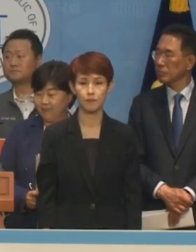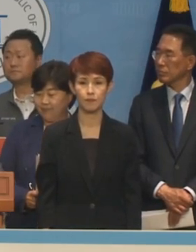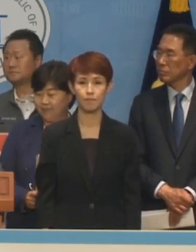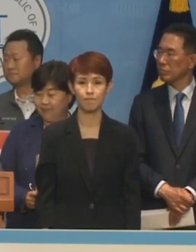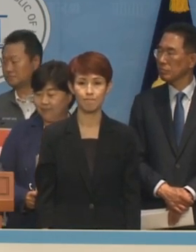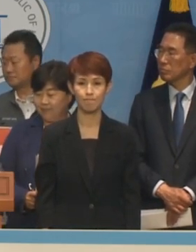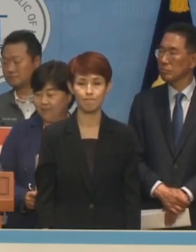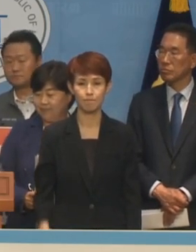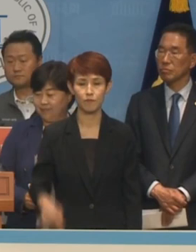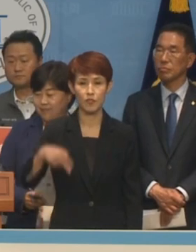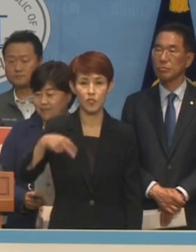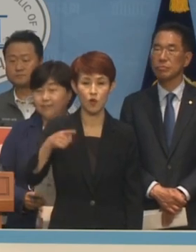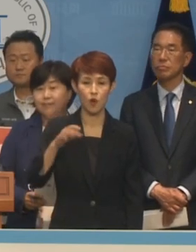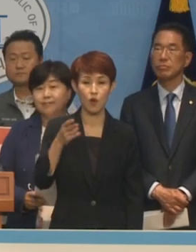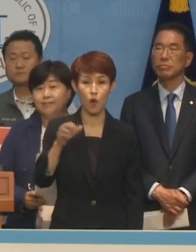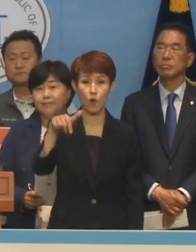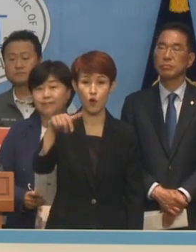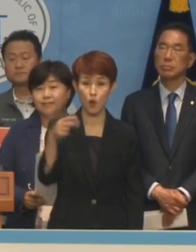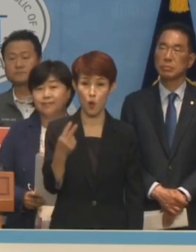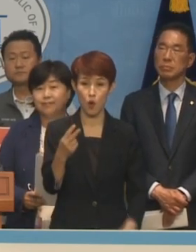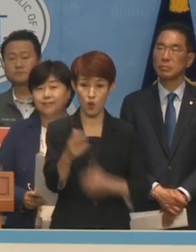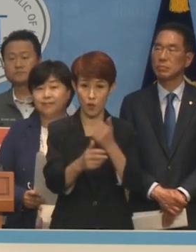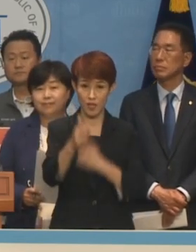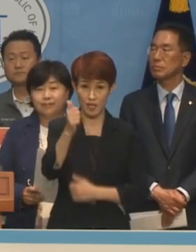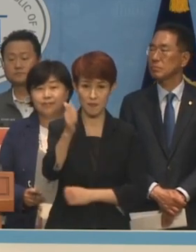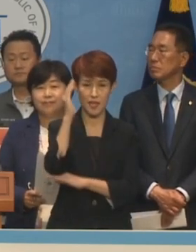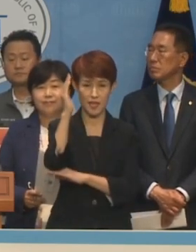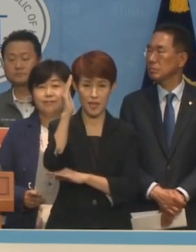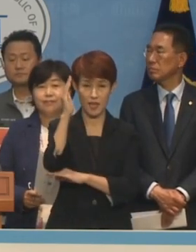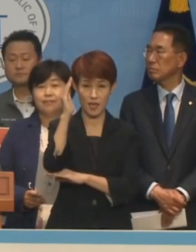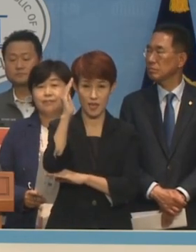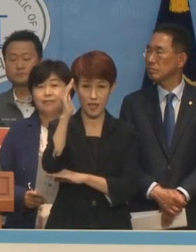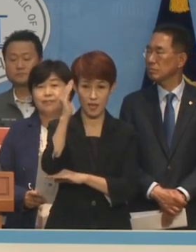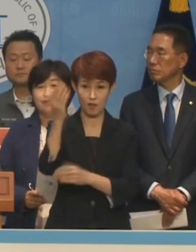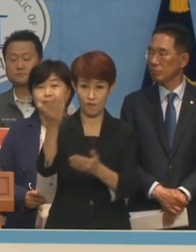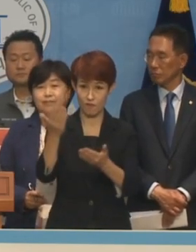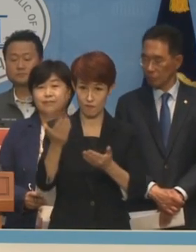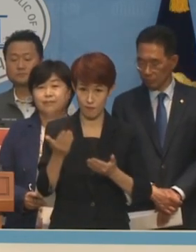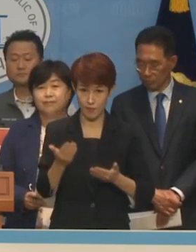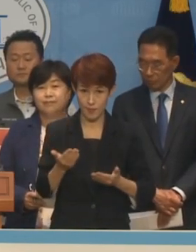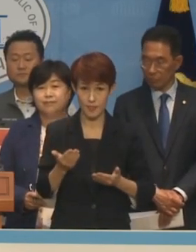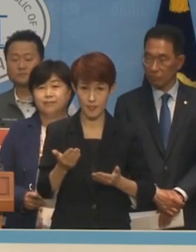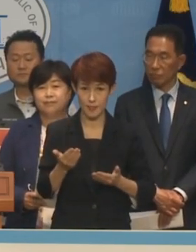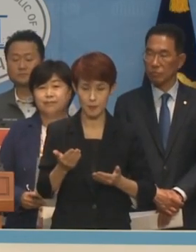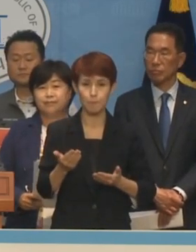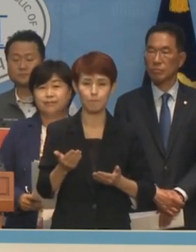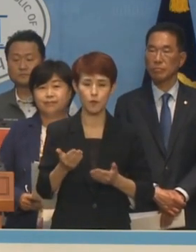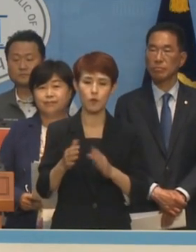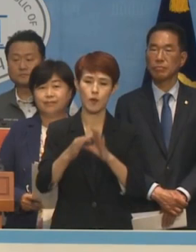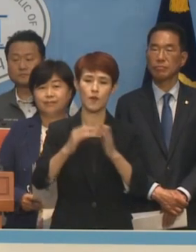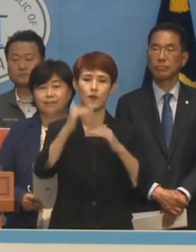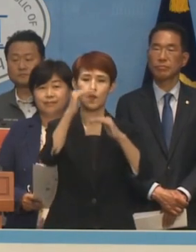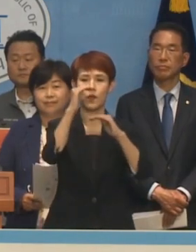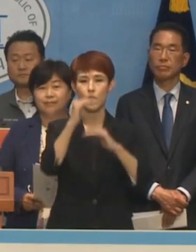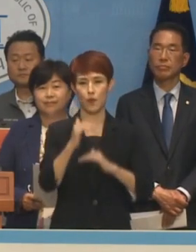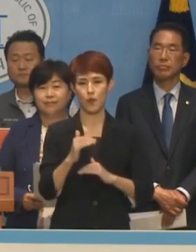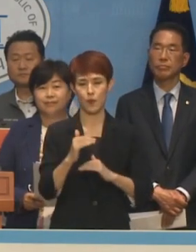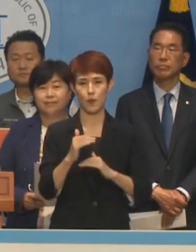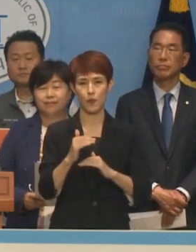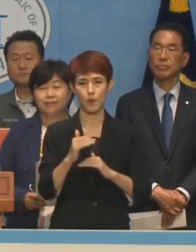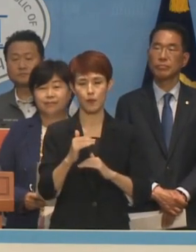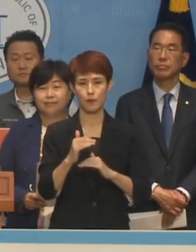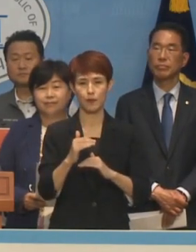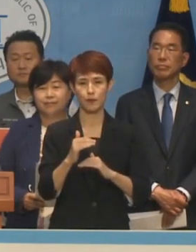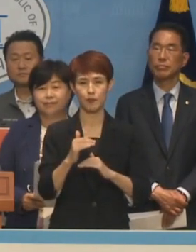우리 서영교 최고위원님께서 모두의 말씀을 주셔서 관련한 내용을 같이